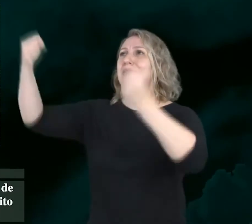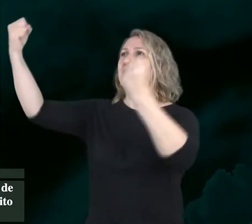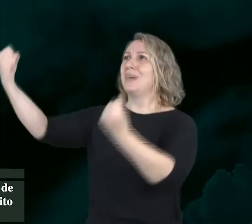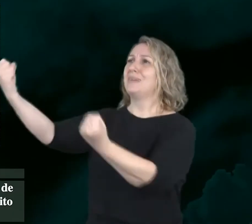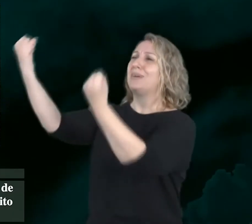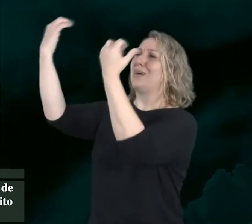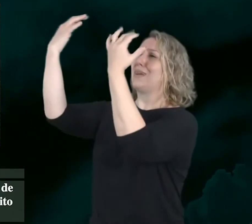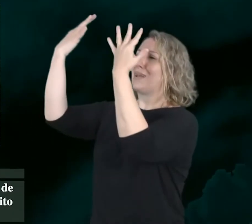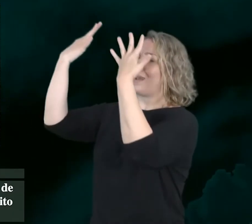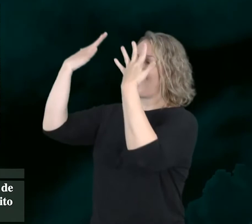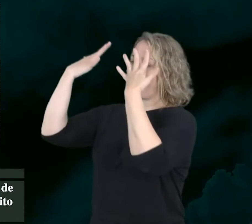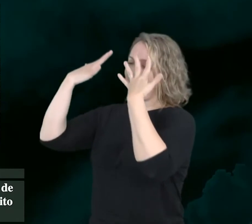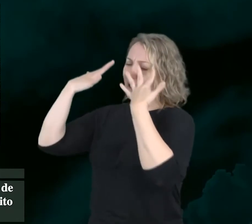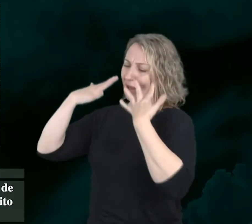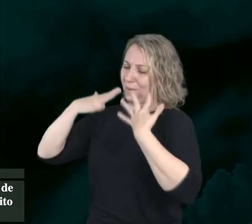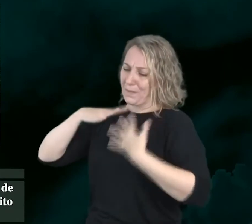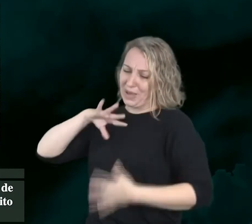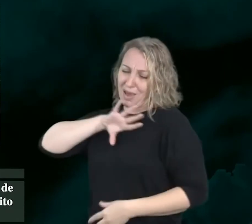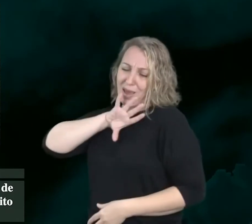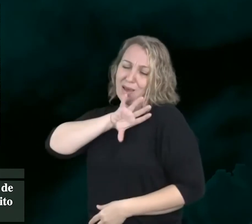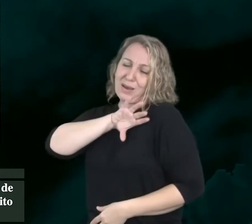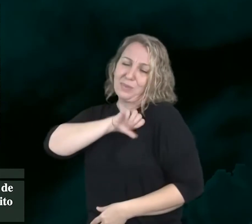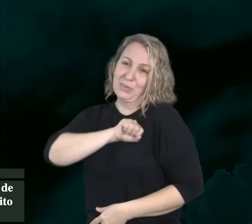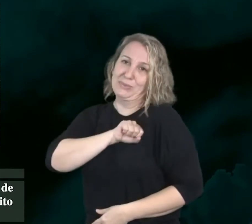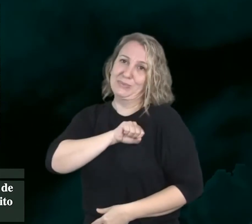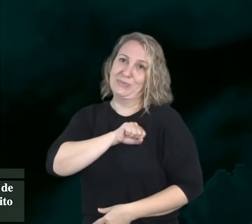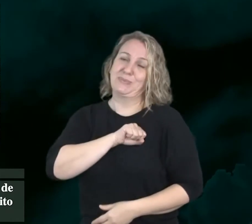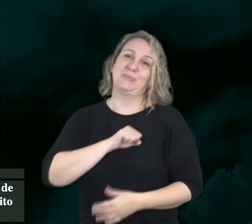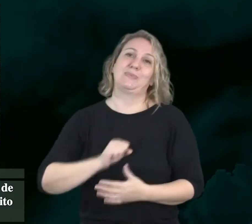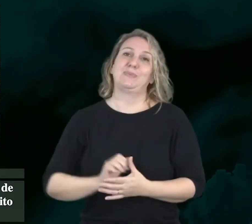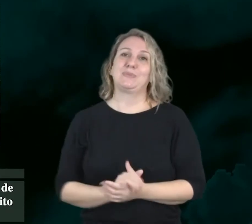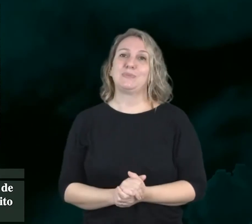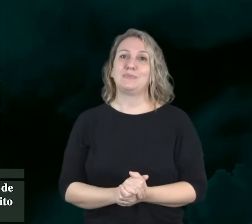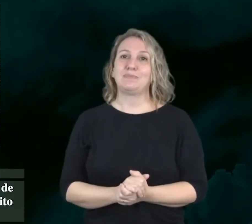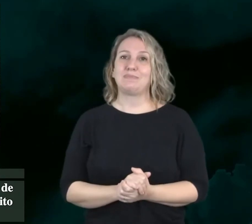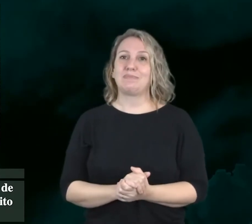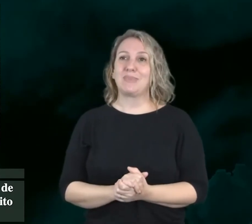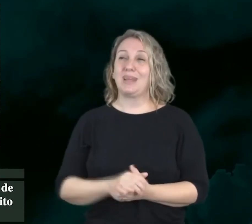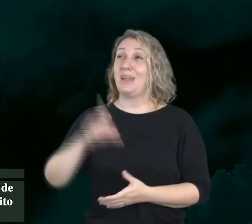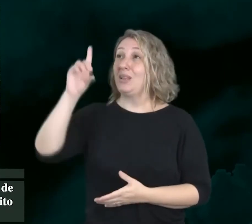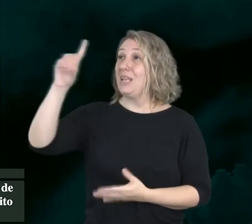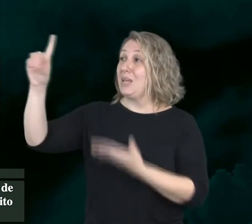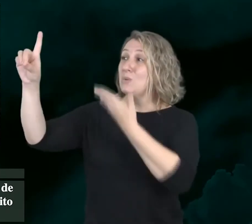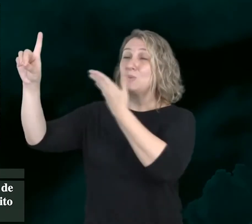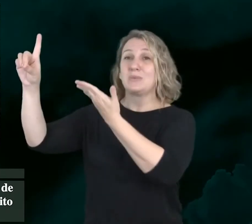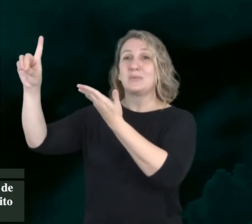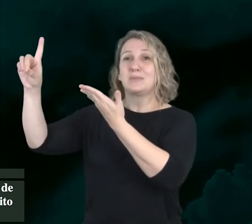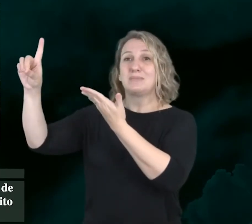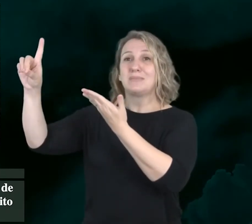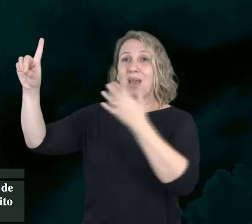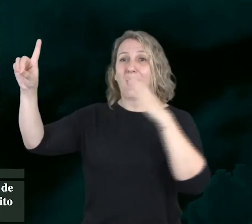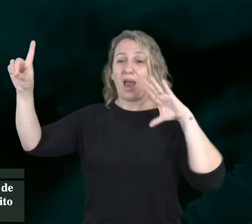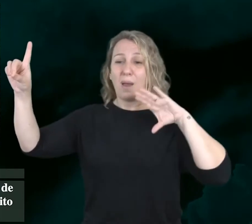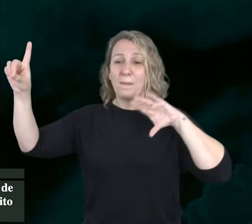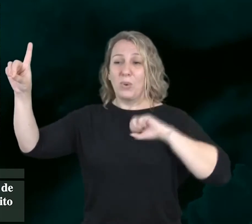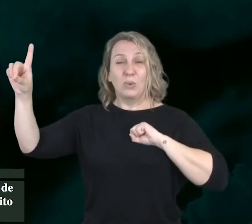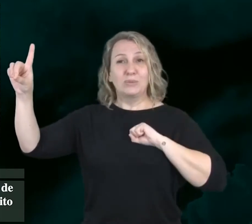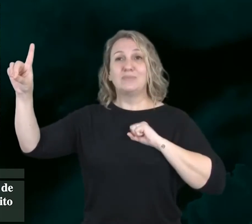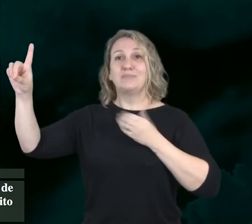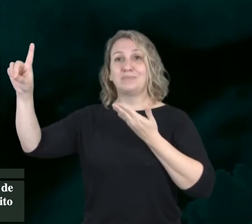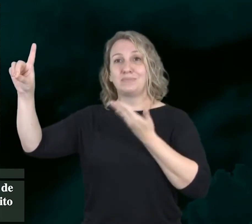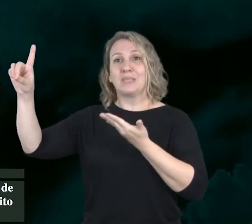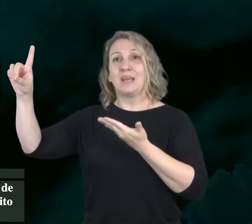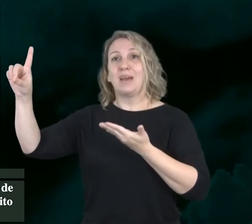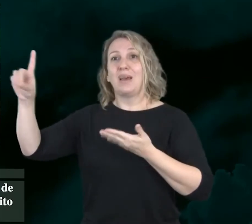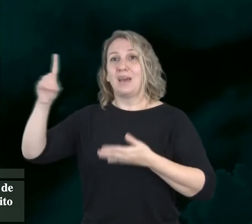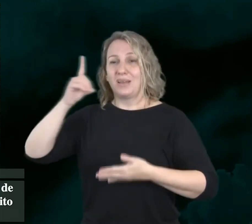amor, não é isso? O amor de Deus em nosso coração. E a própria essência de Deus está sendo derramado, saturando o nosso